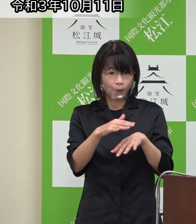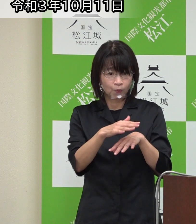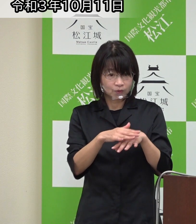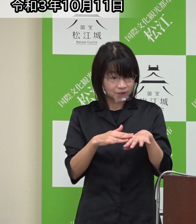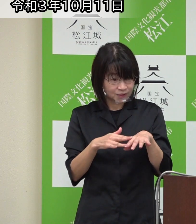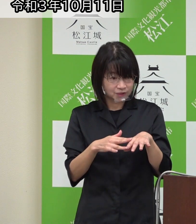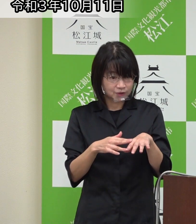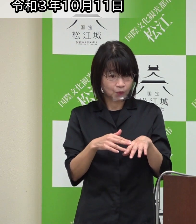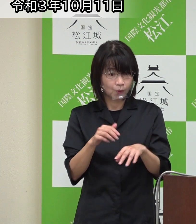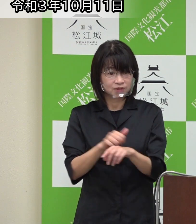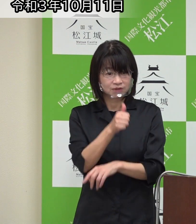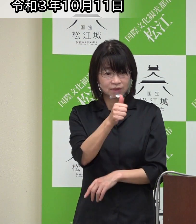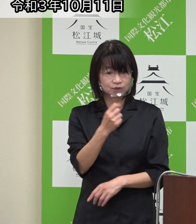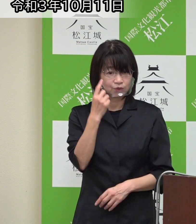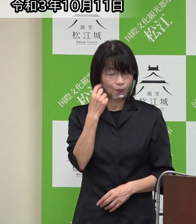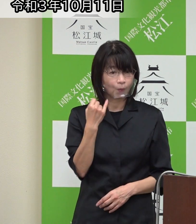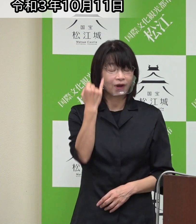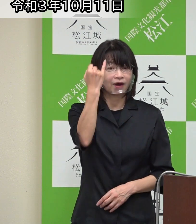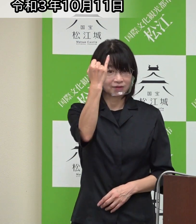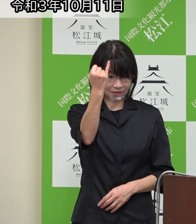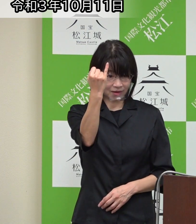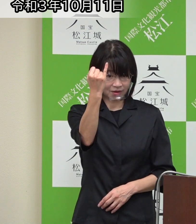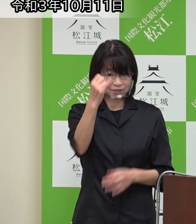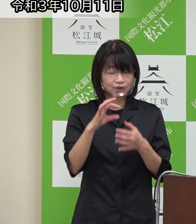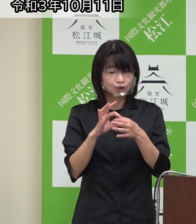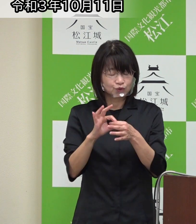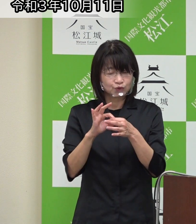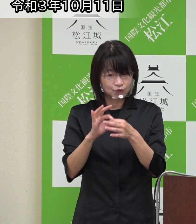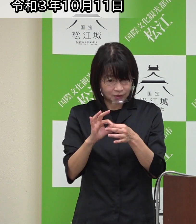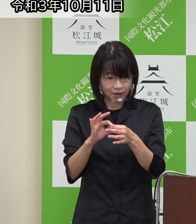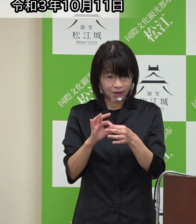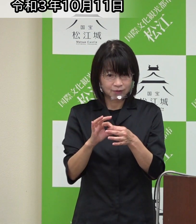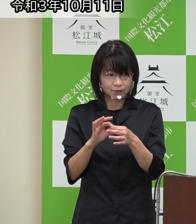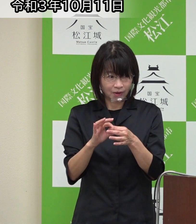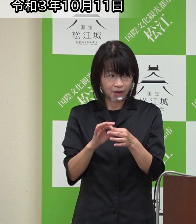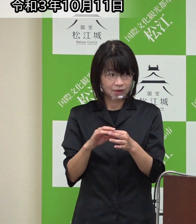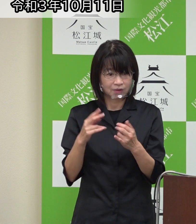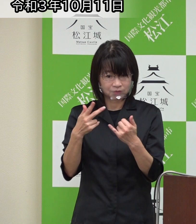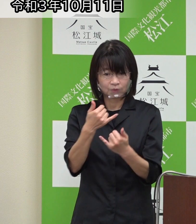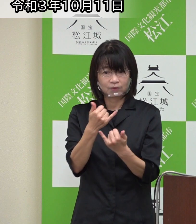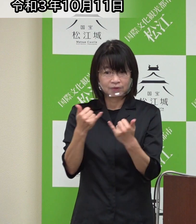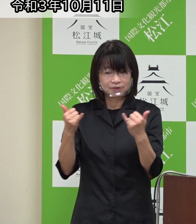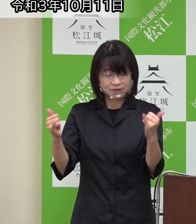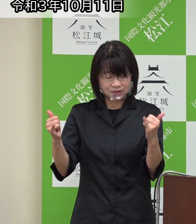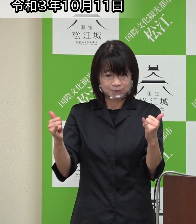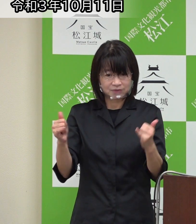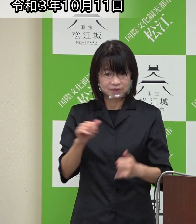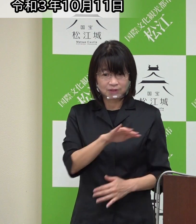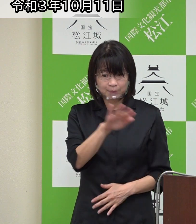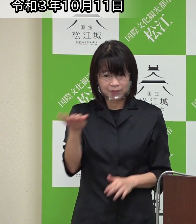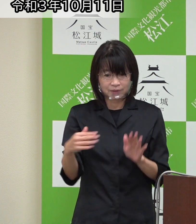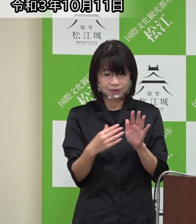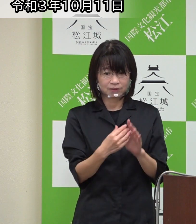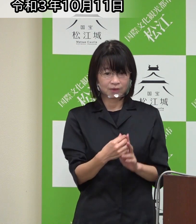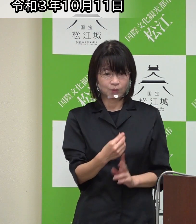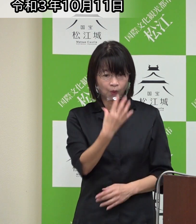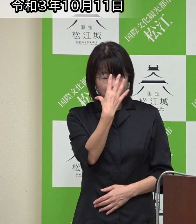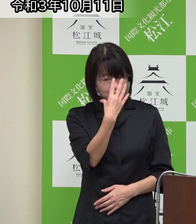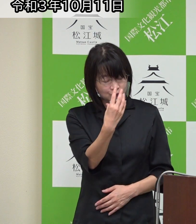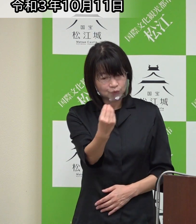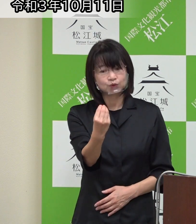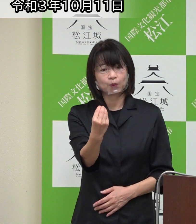話題というのが あって、はい、なのでそういういわゆる反応がいい話題で市民の方の注目を集めて、